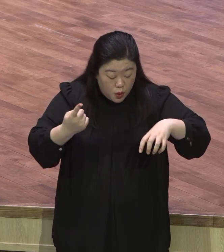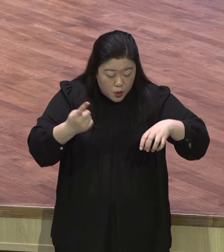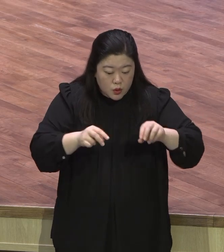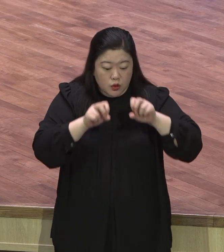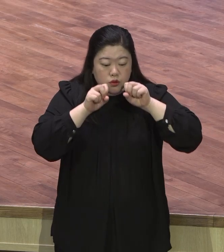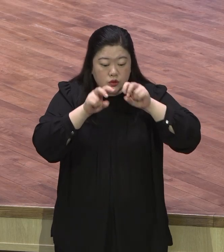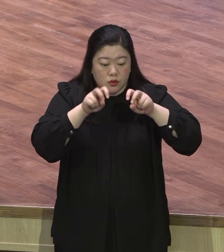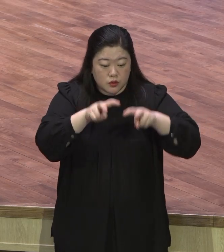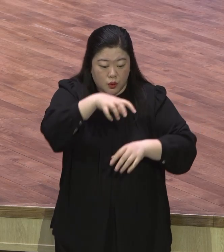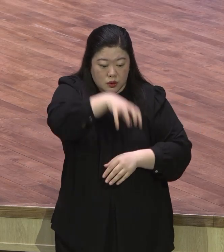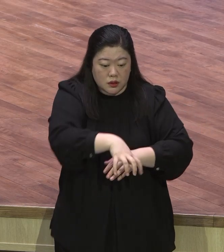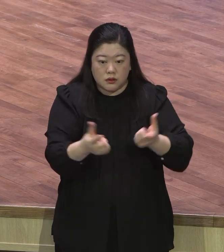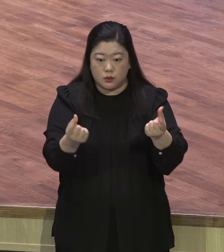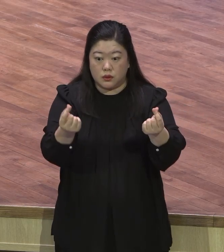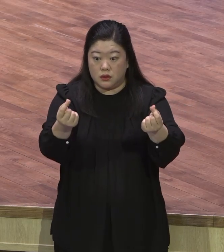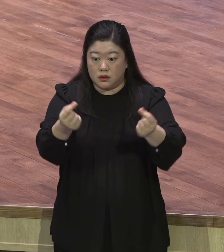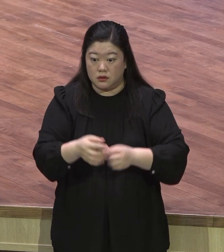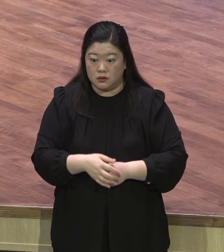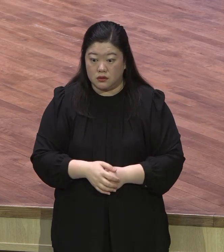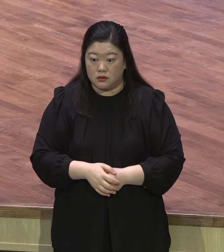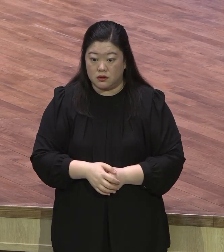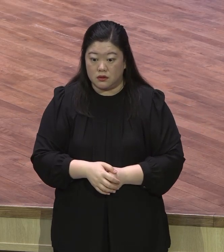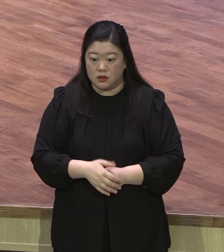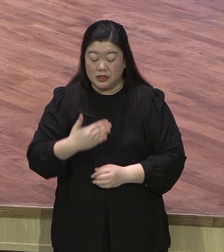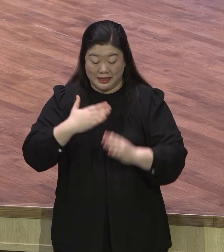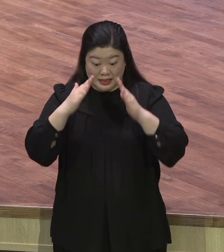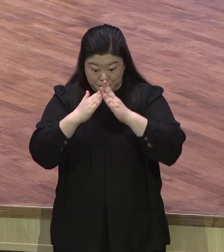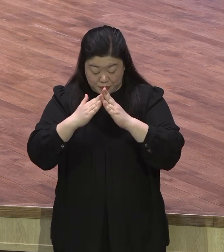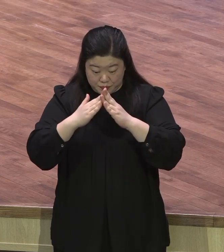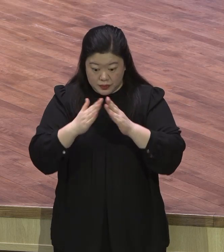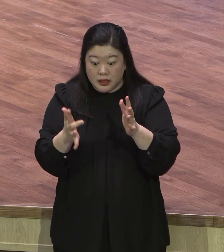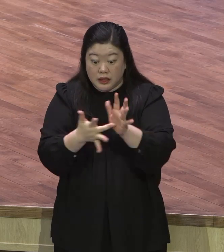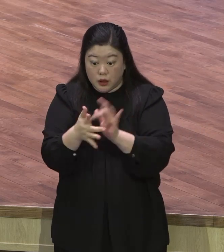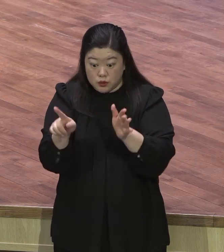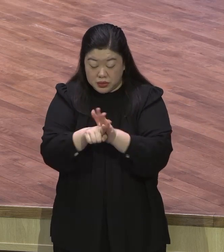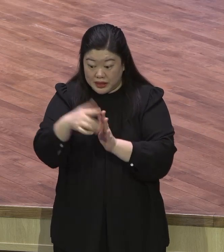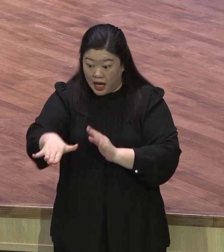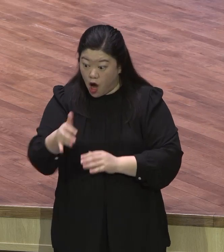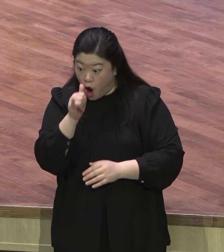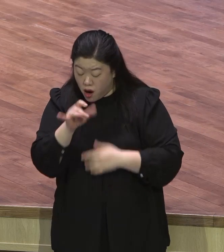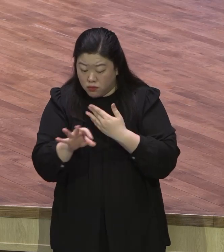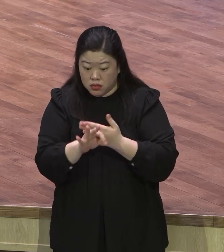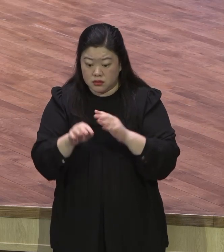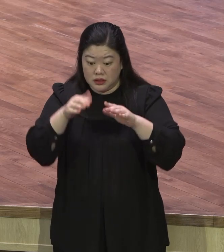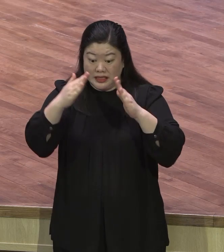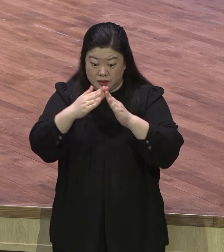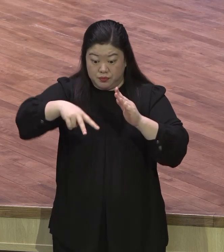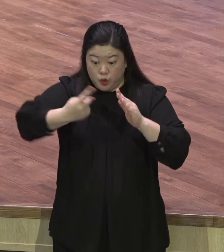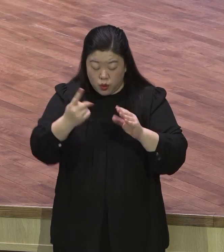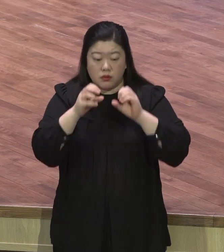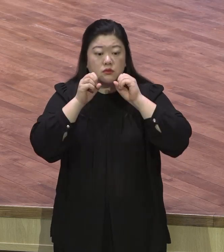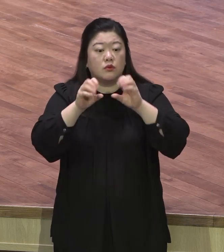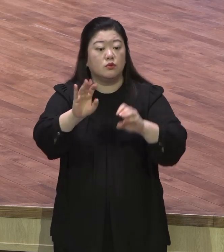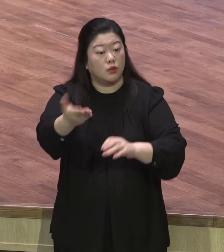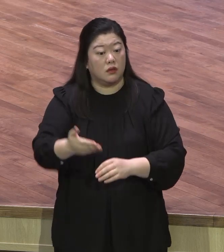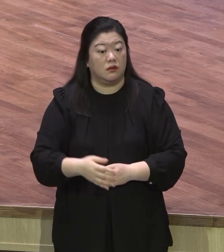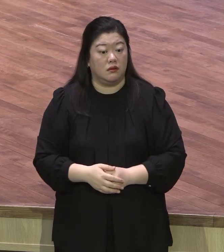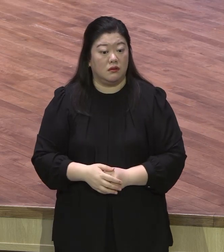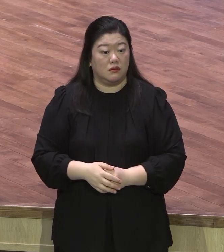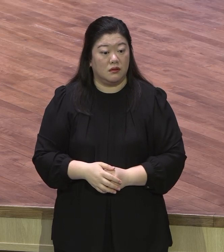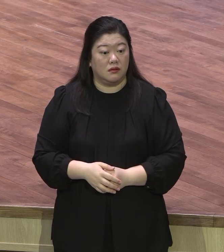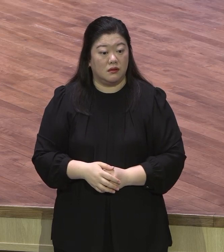여러분의 삶이 선교 현장이 아 선교가 별 큽니까 가보세요 가면 다 똑같아요 그냥